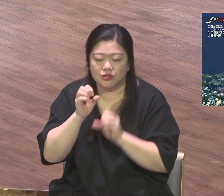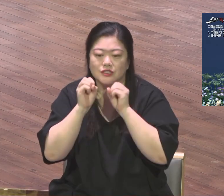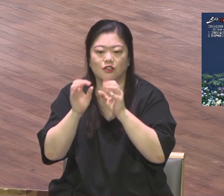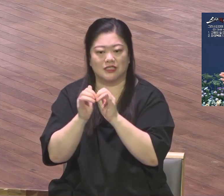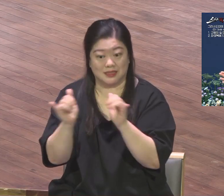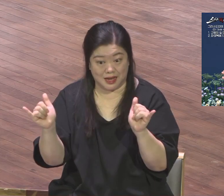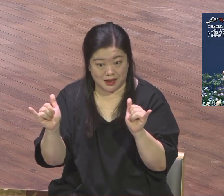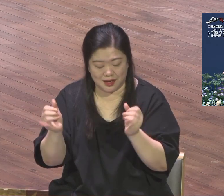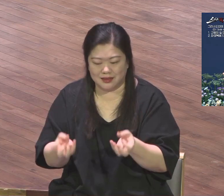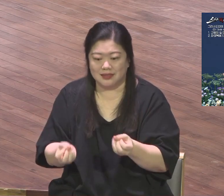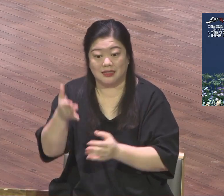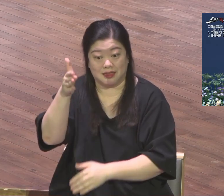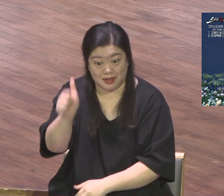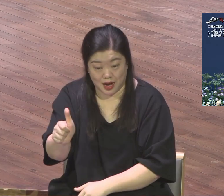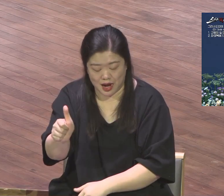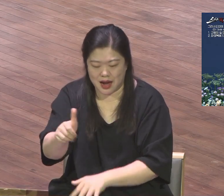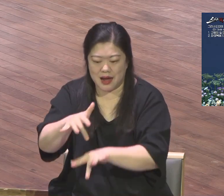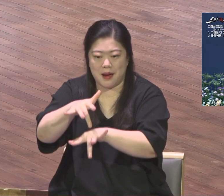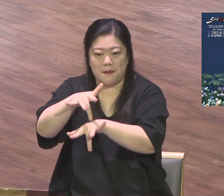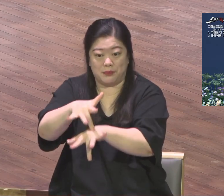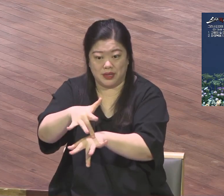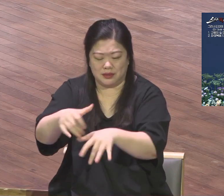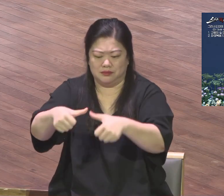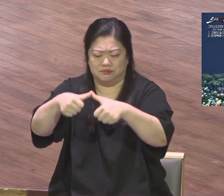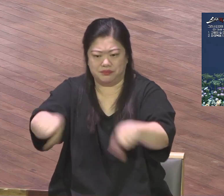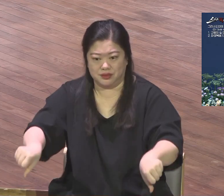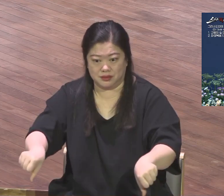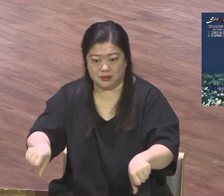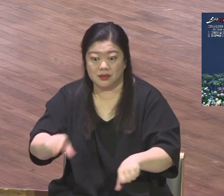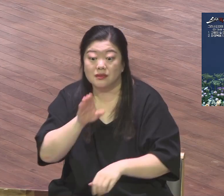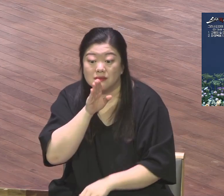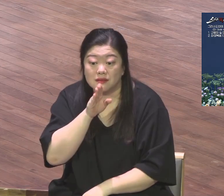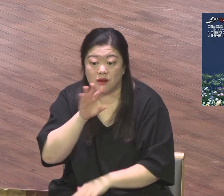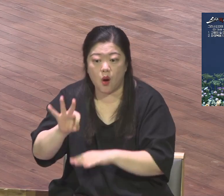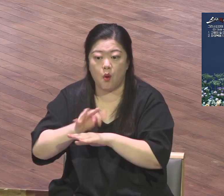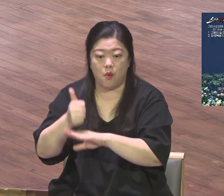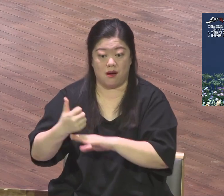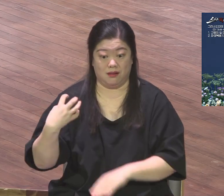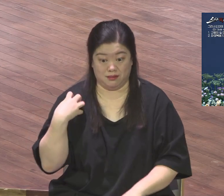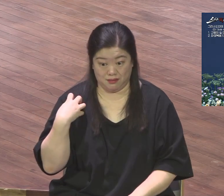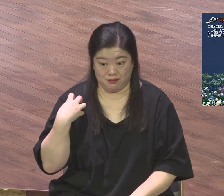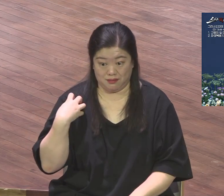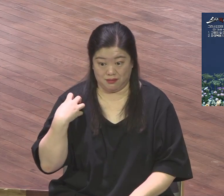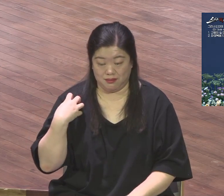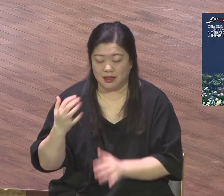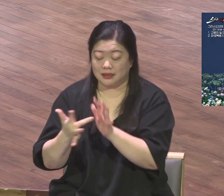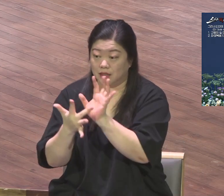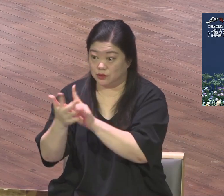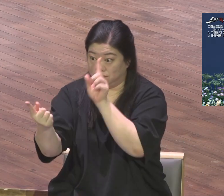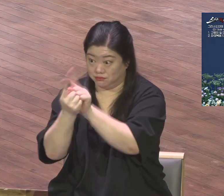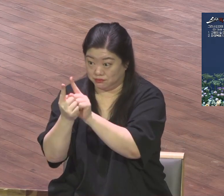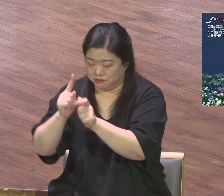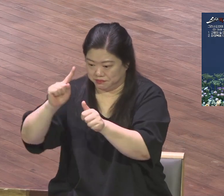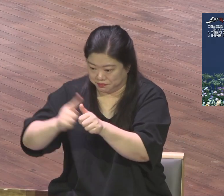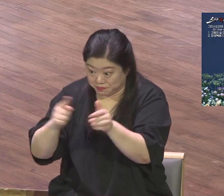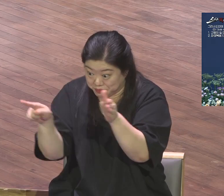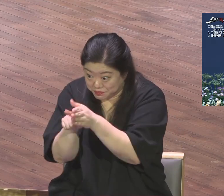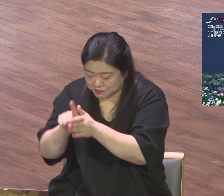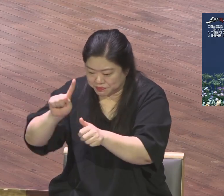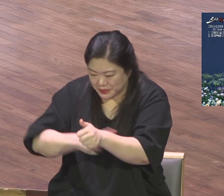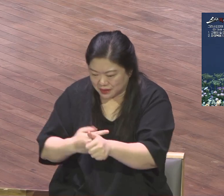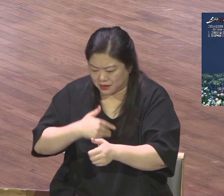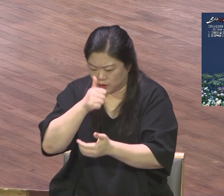마귀를 멸하셨습니다. 참된 제사장이신 그리스도는 우리의 모든 죄의 문제를 해결하시고